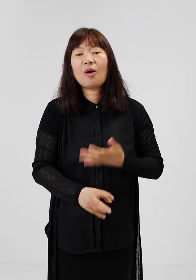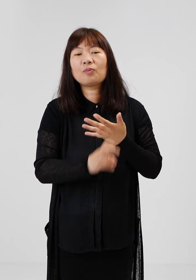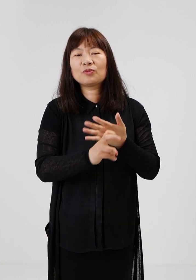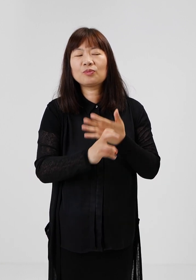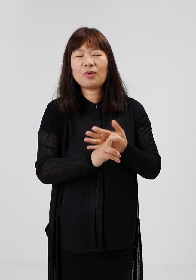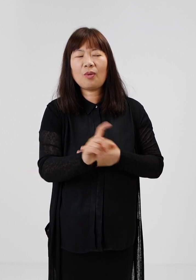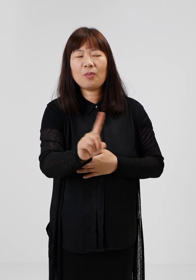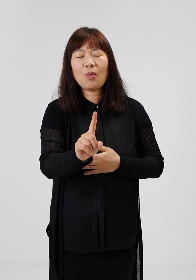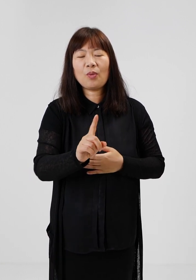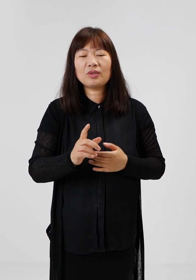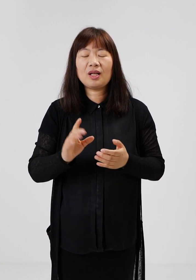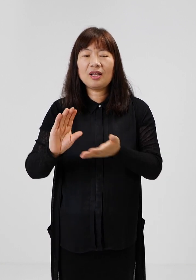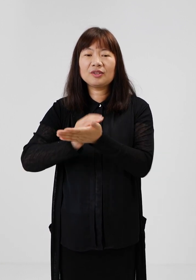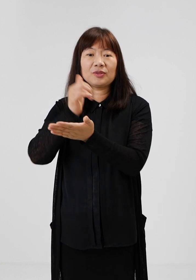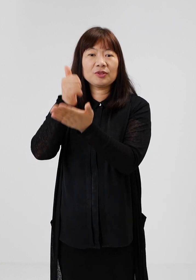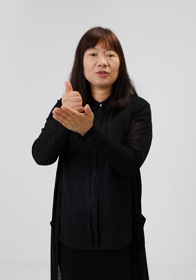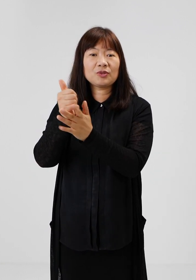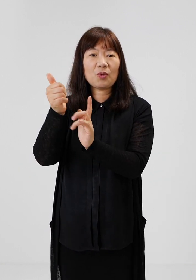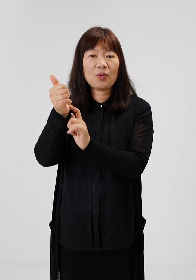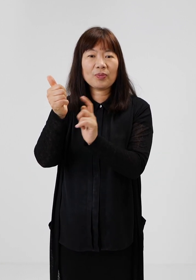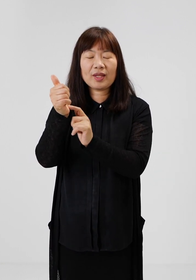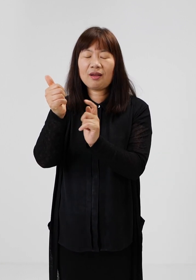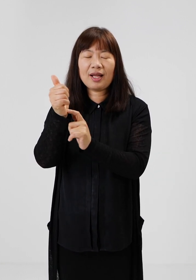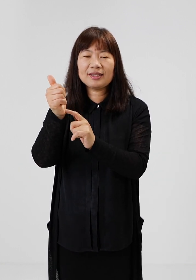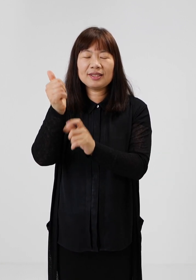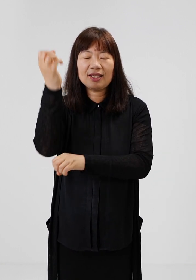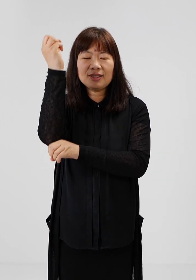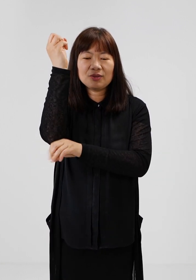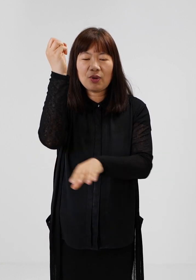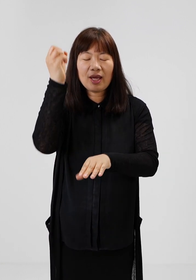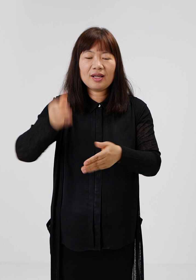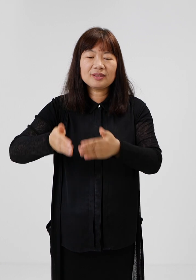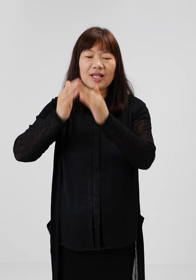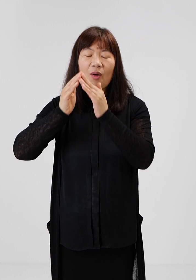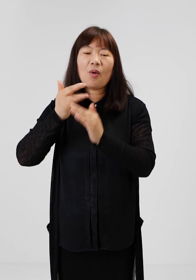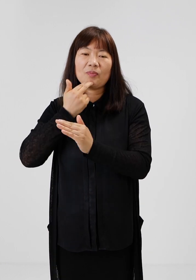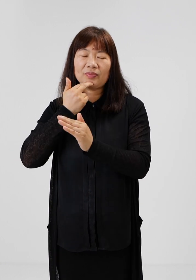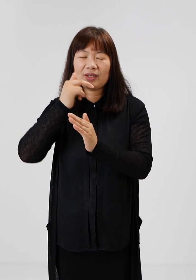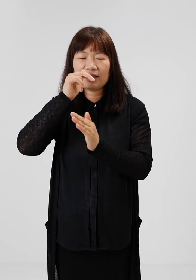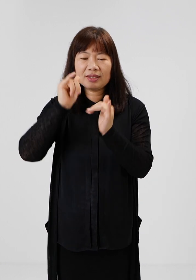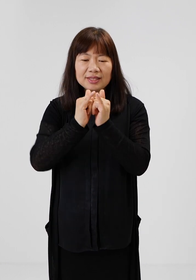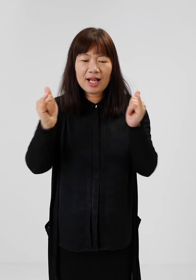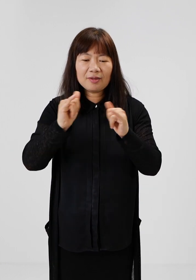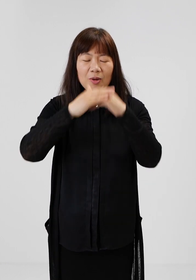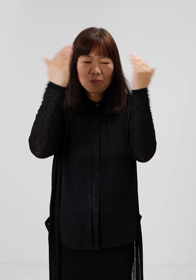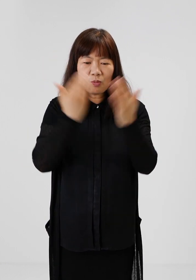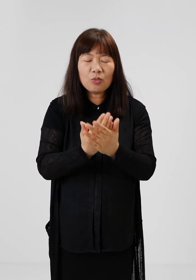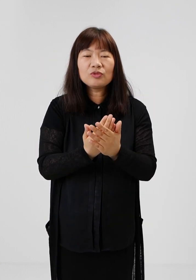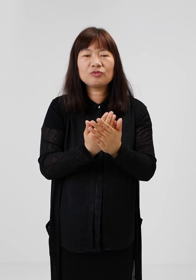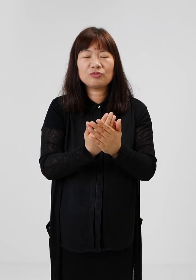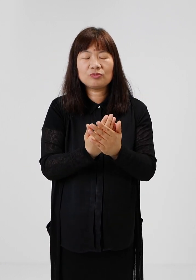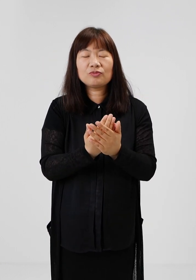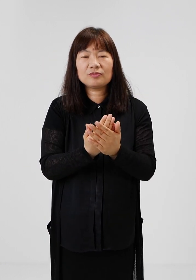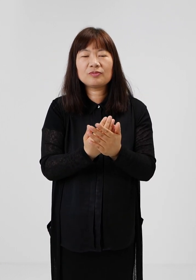불법은 그리스도라는 기초 위에 텄쌓지 않는 인생은 자체가